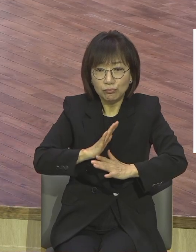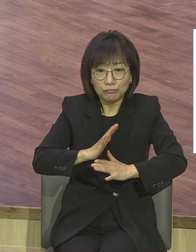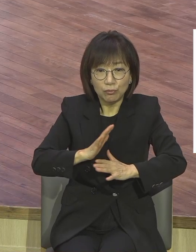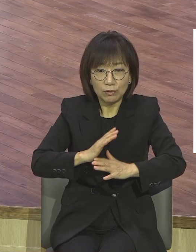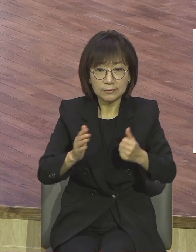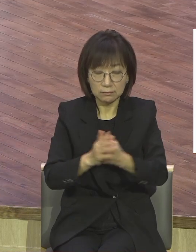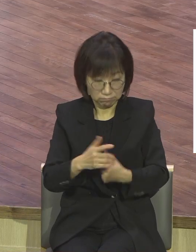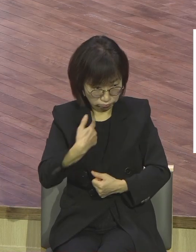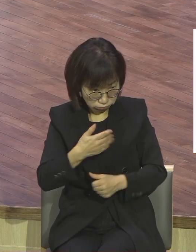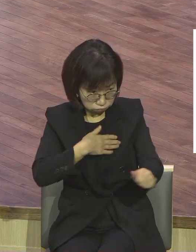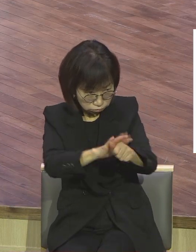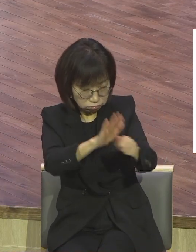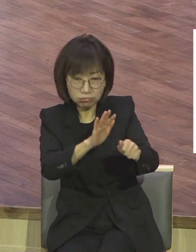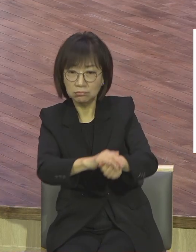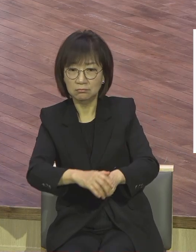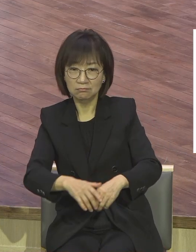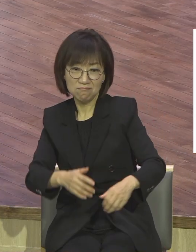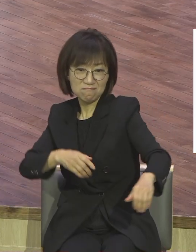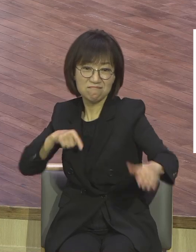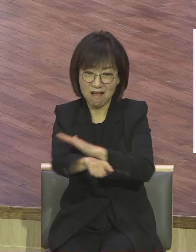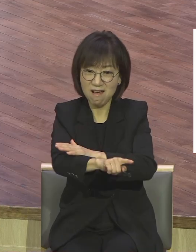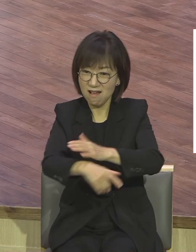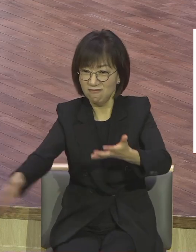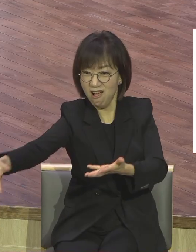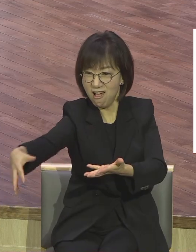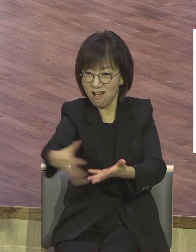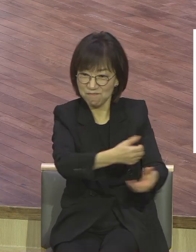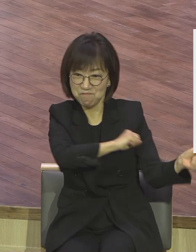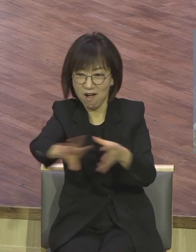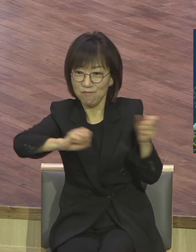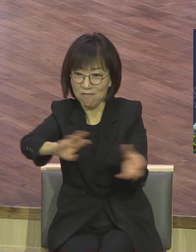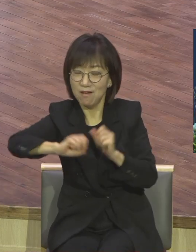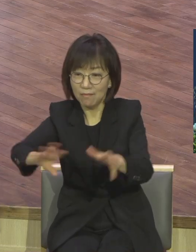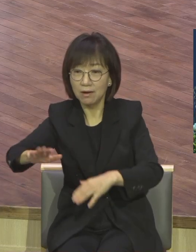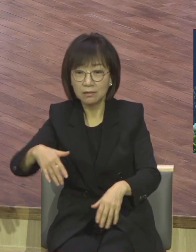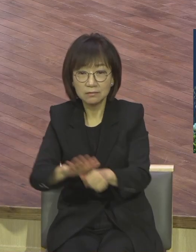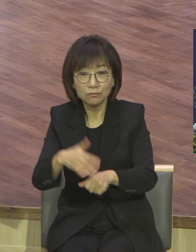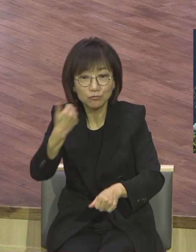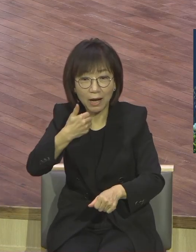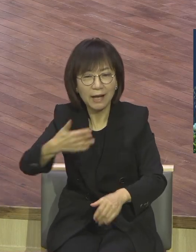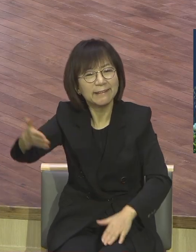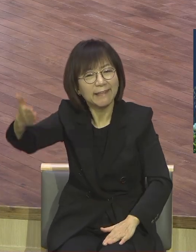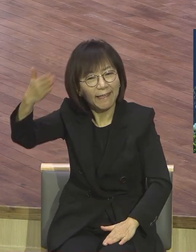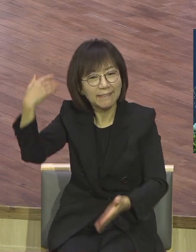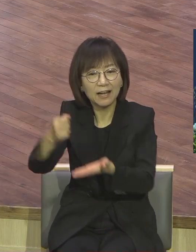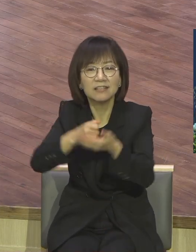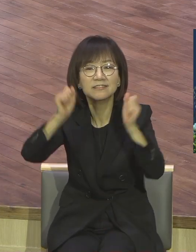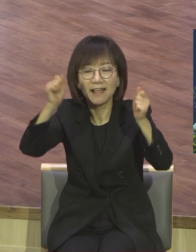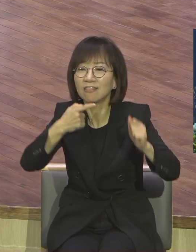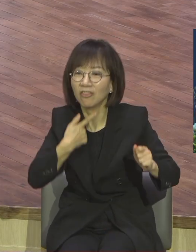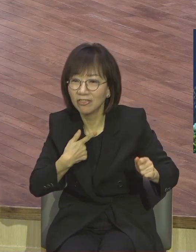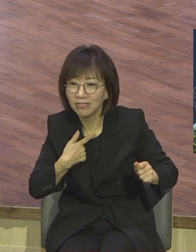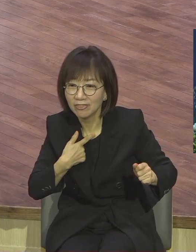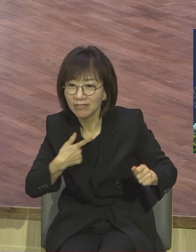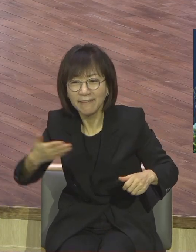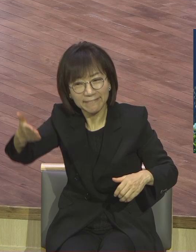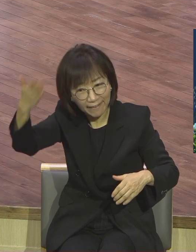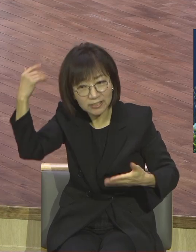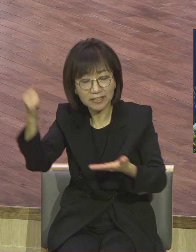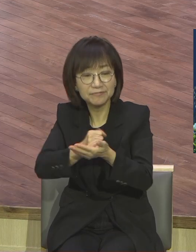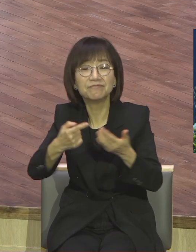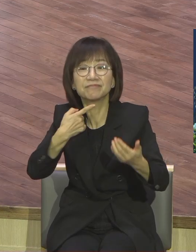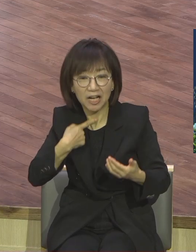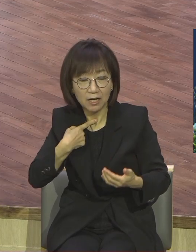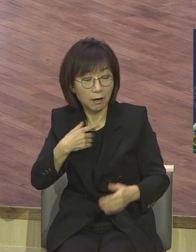그런데 이렇게 당당하게 무속인에서 빠져 나와서 이제 무속인을 박살내는 거예요.